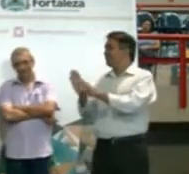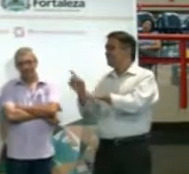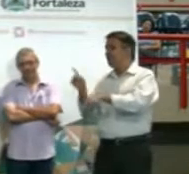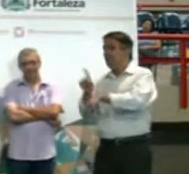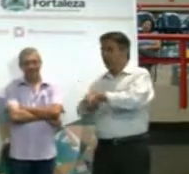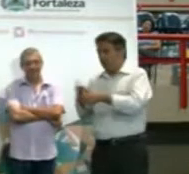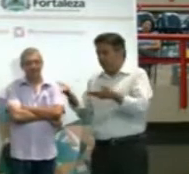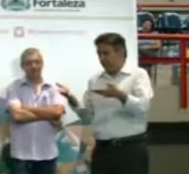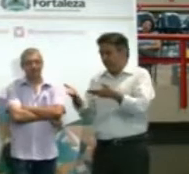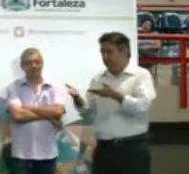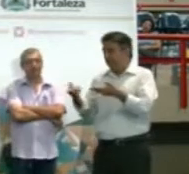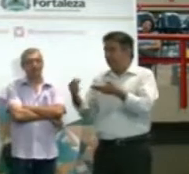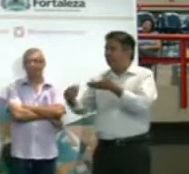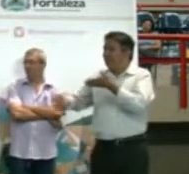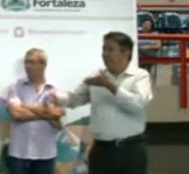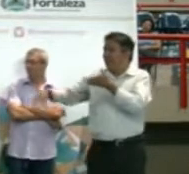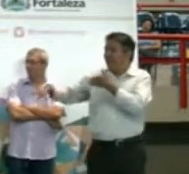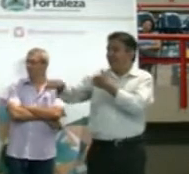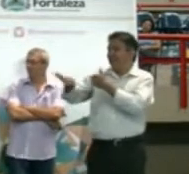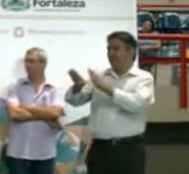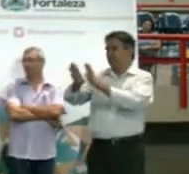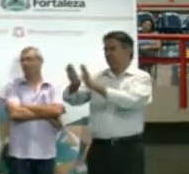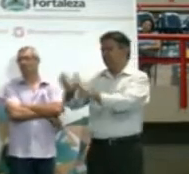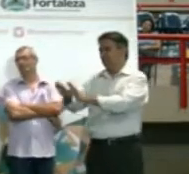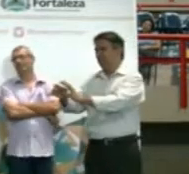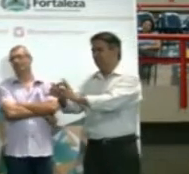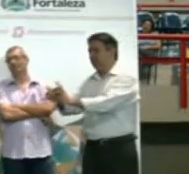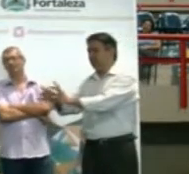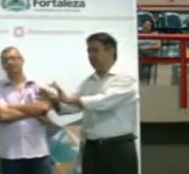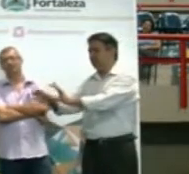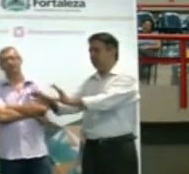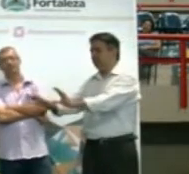Que a hora de deixar.